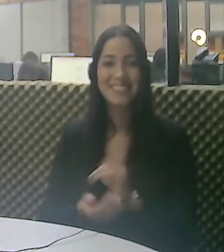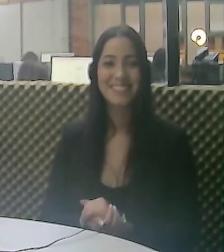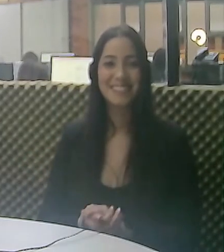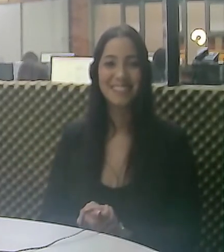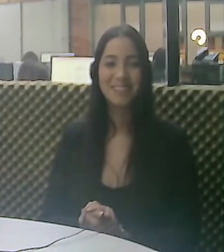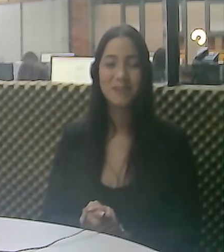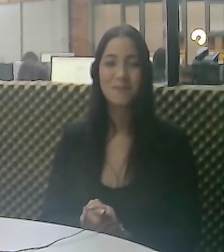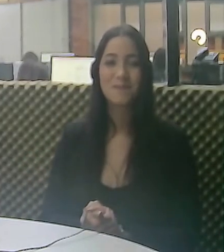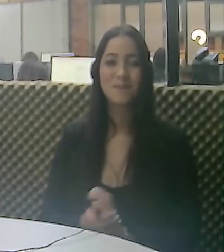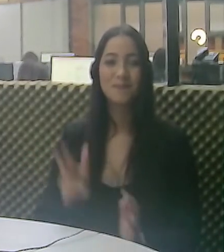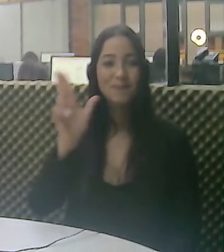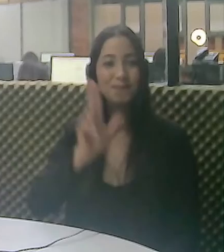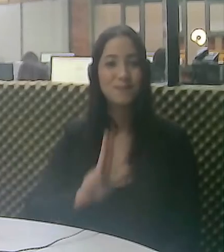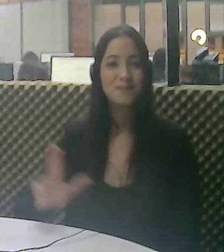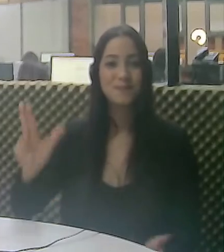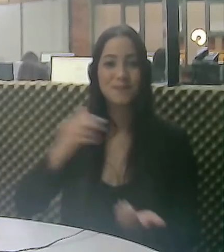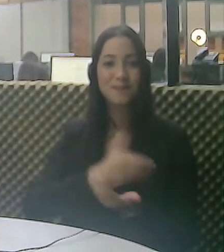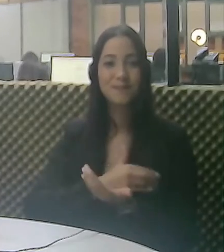Gente